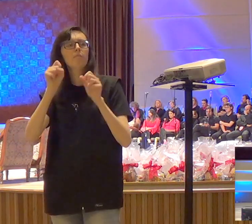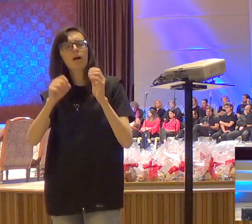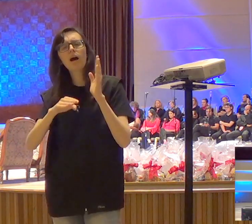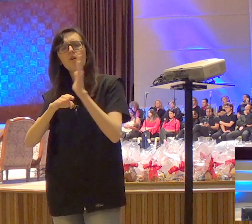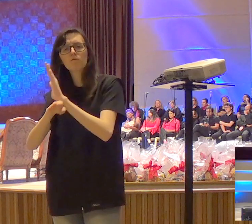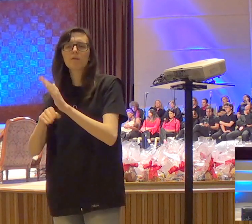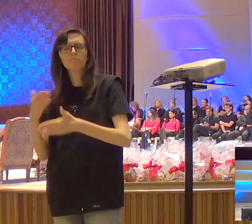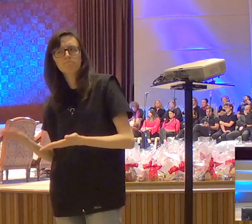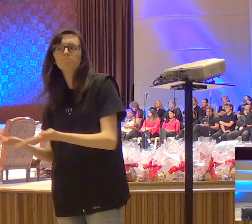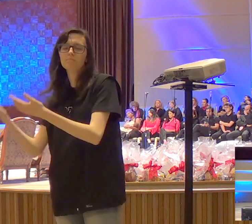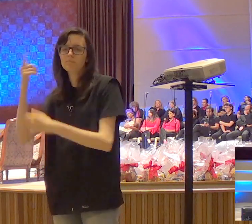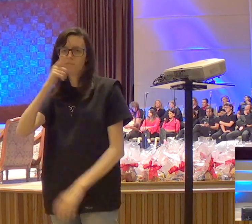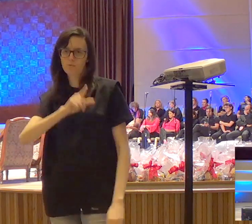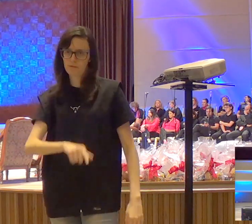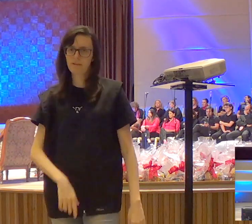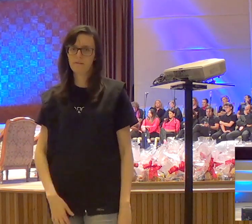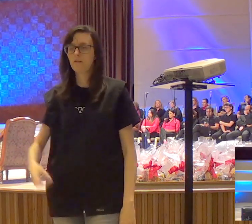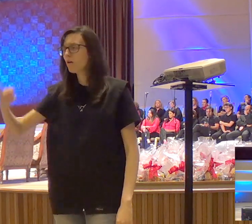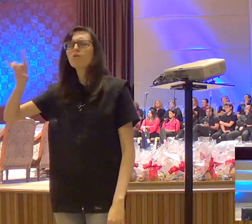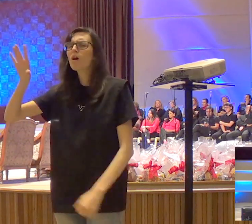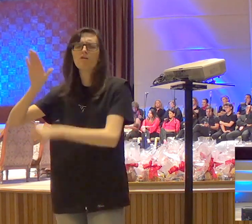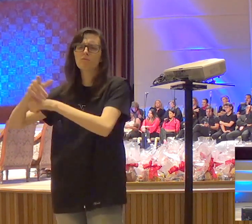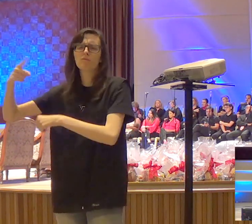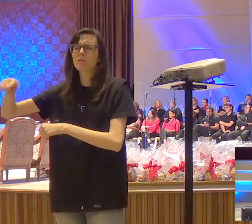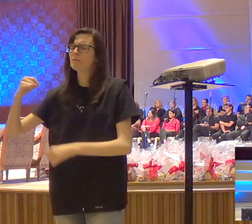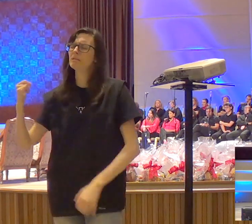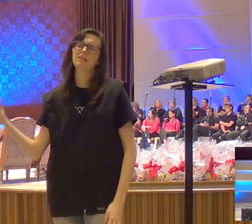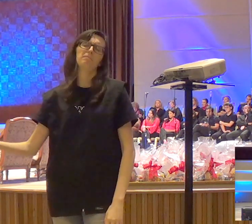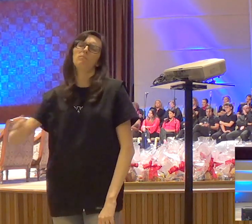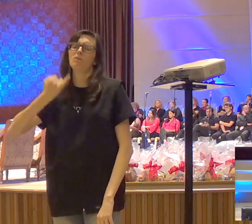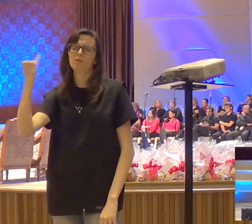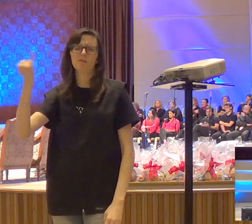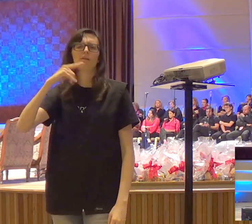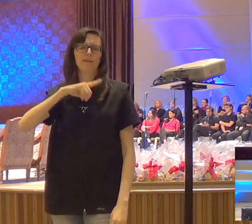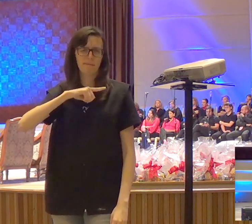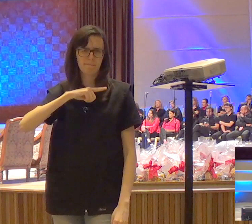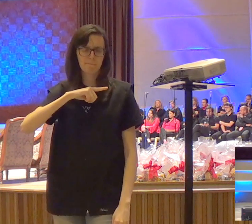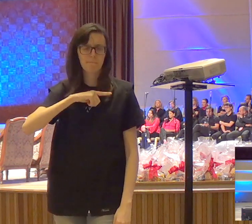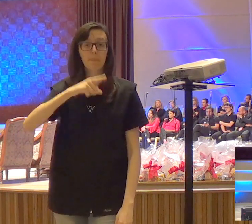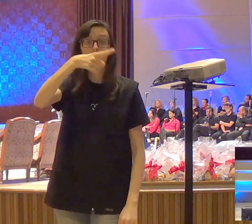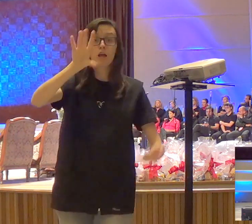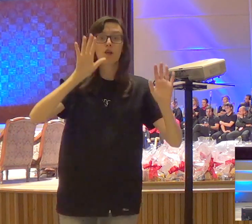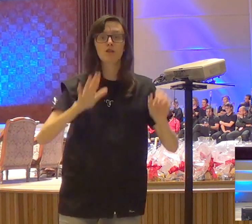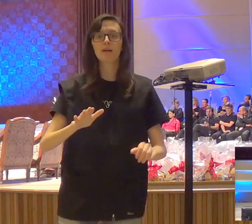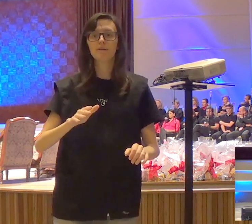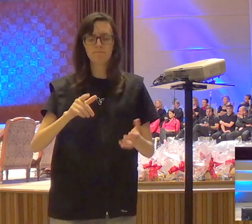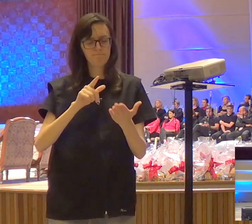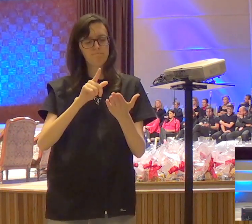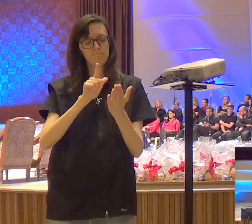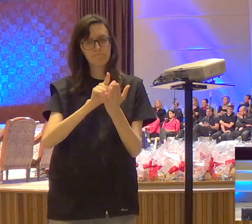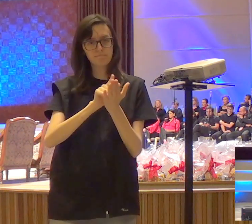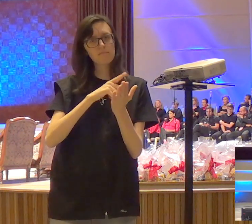providenciar suporte. For this important work. Para esse trabalho importantíssimo. And when you're ready, quando você estiver pronto com esse